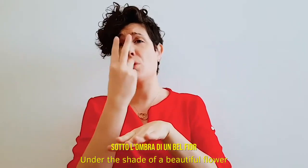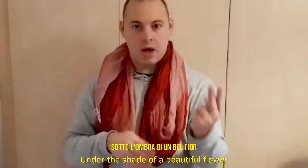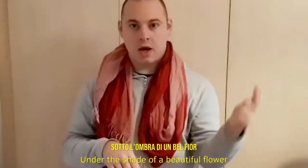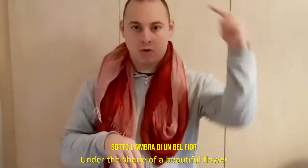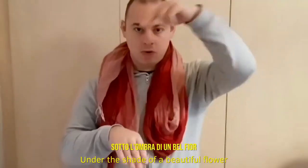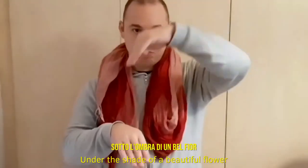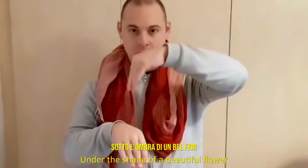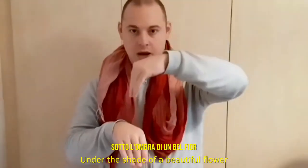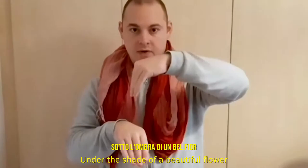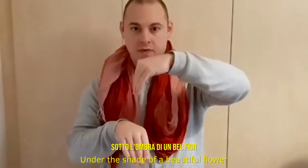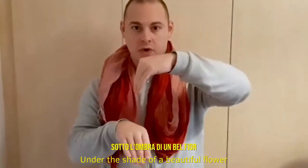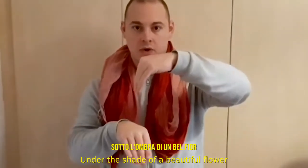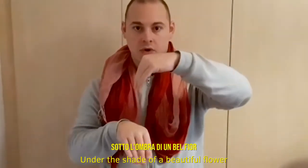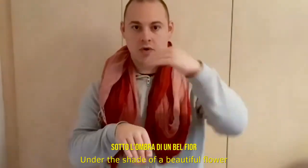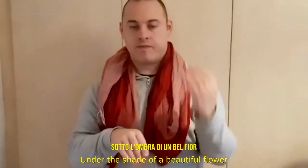'ombra di un bel fior.